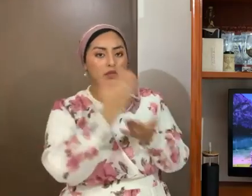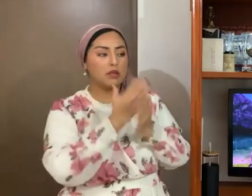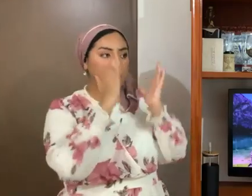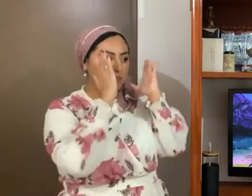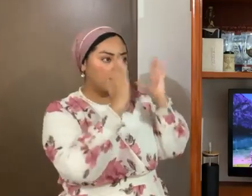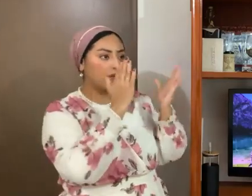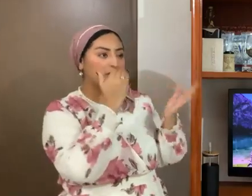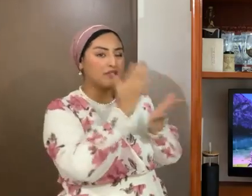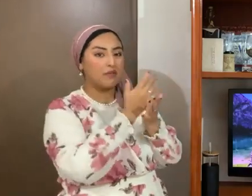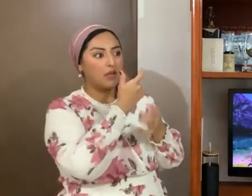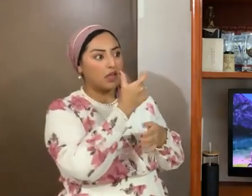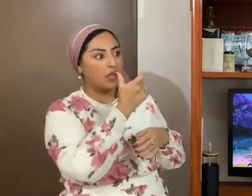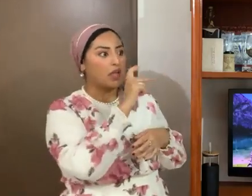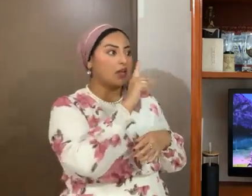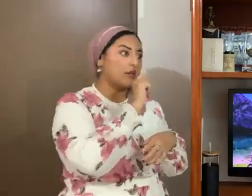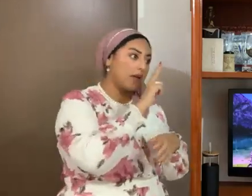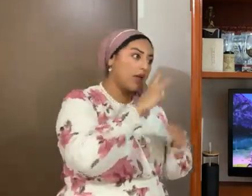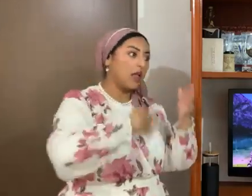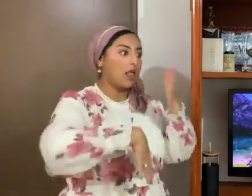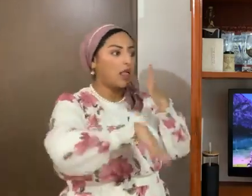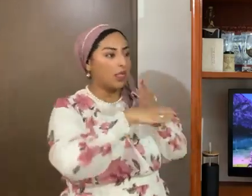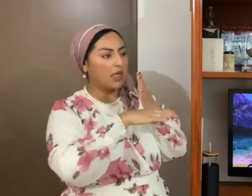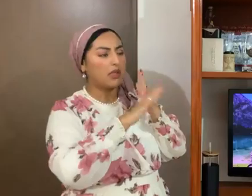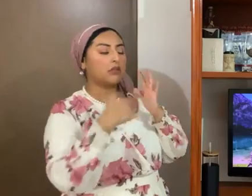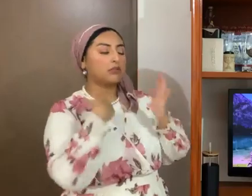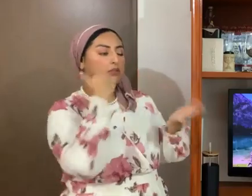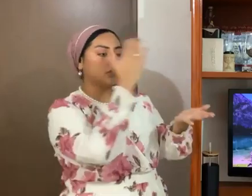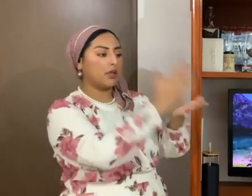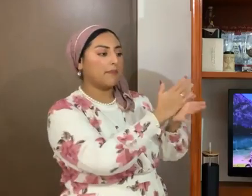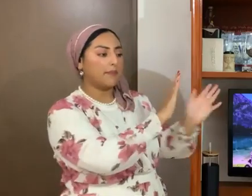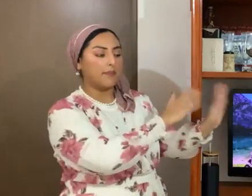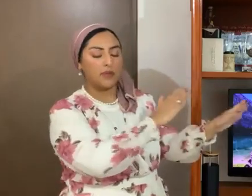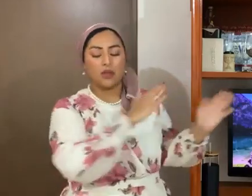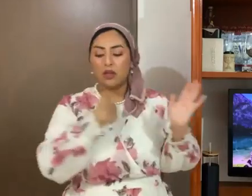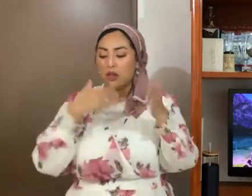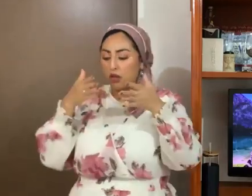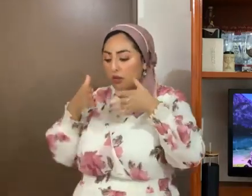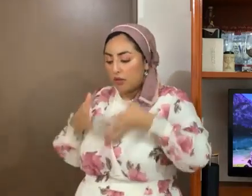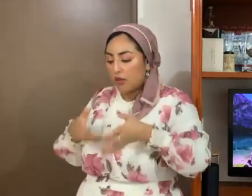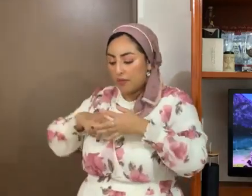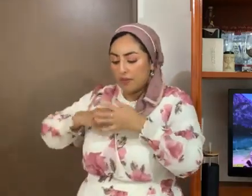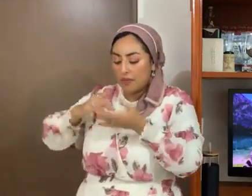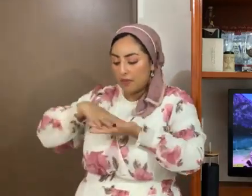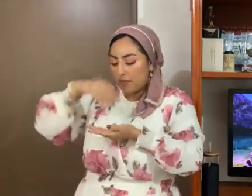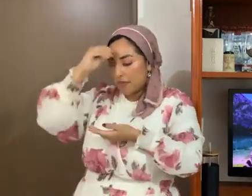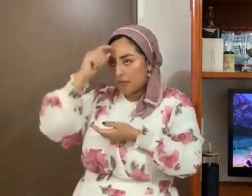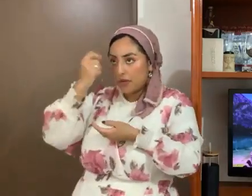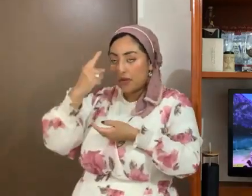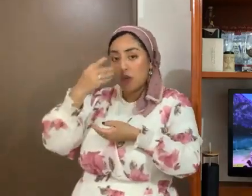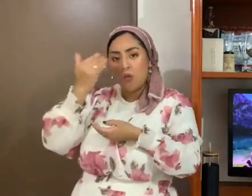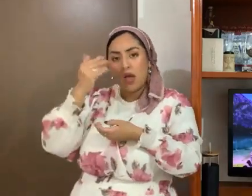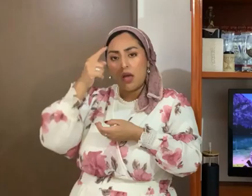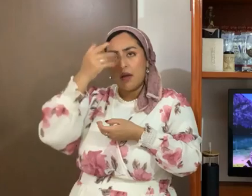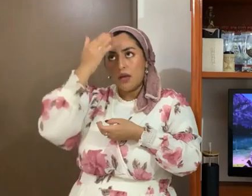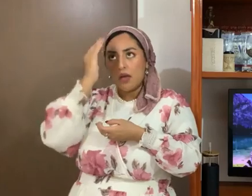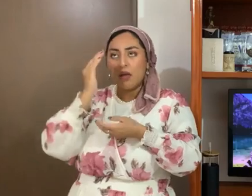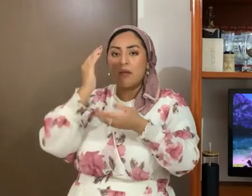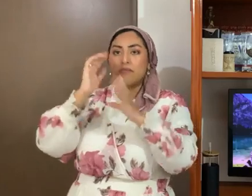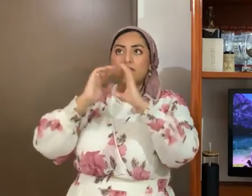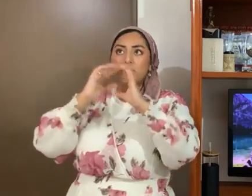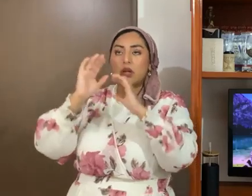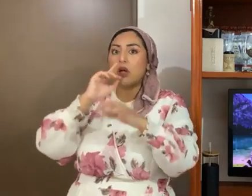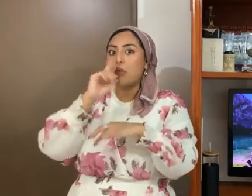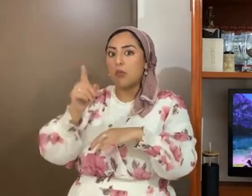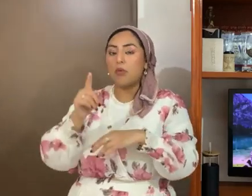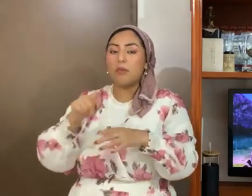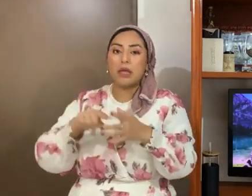la tele, al fútbol, a tanta cosa, y estudiamos y empezamos a comprender. ¿Por qué? Porque el Eterno nos está hablando en